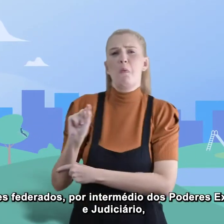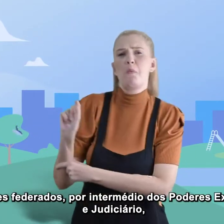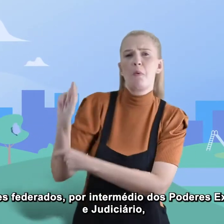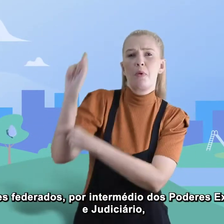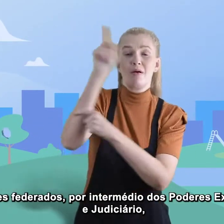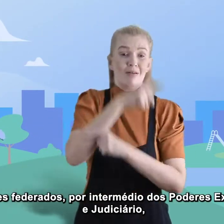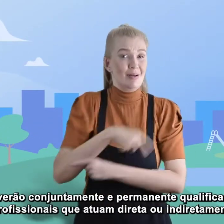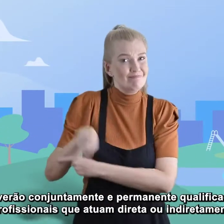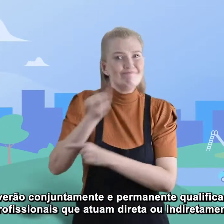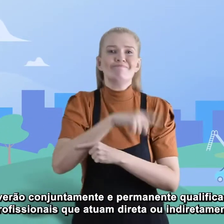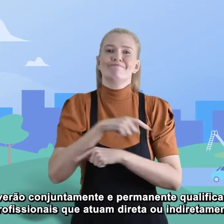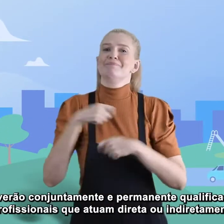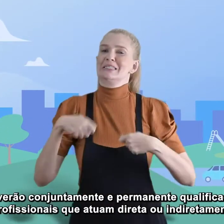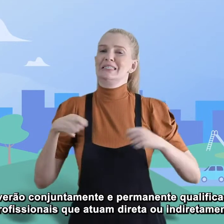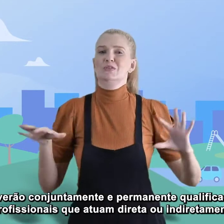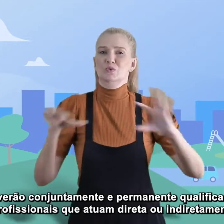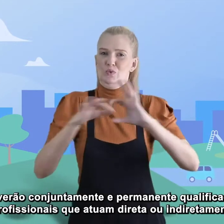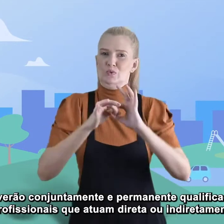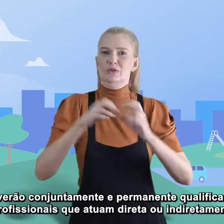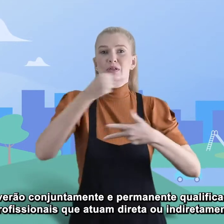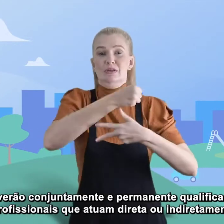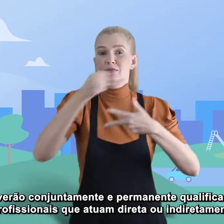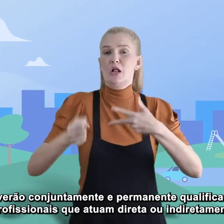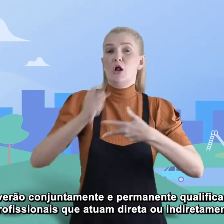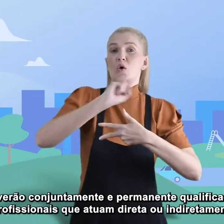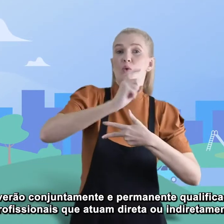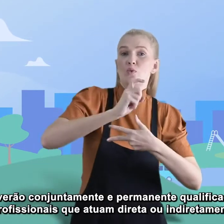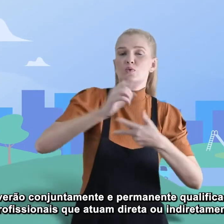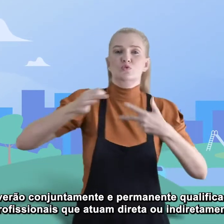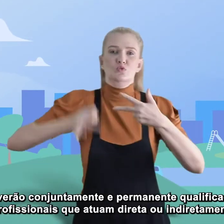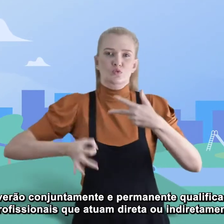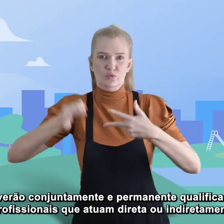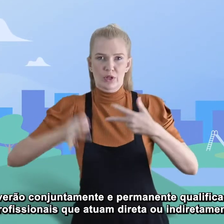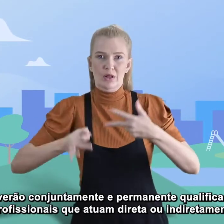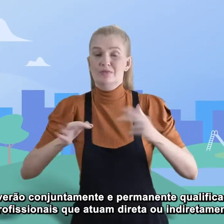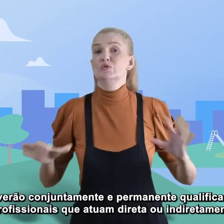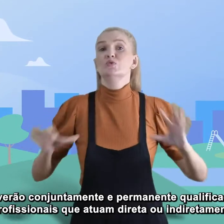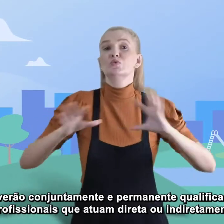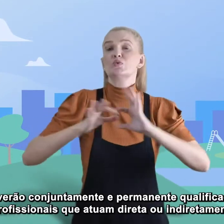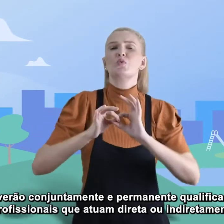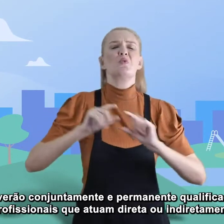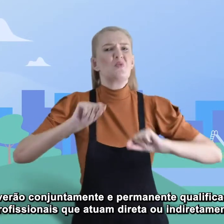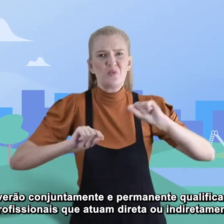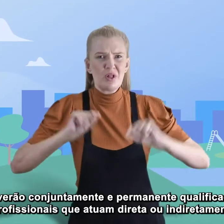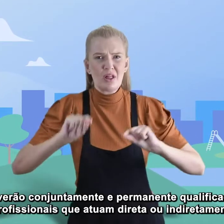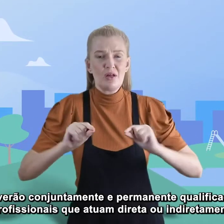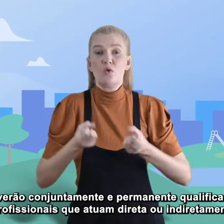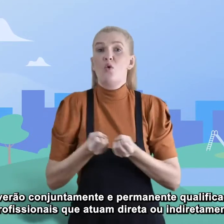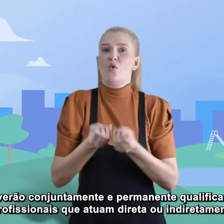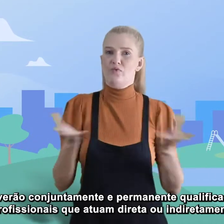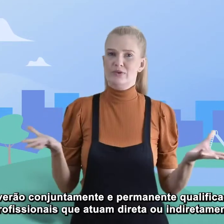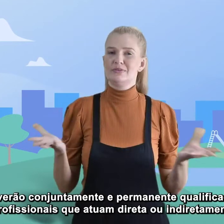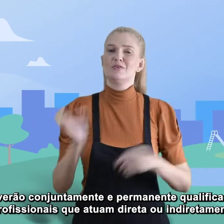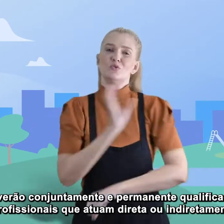judiciário, promoverão conjuntamente e permanente qualificação dos profissionais que atuam direta ou indiretamente